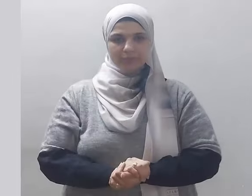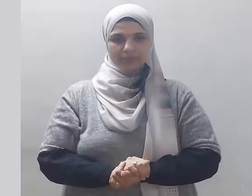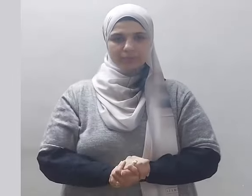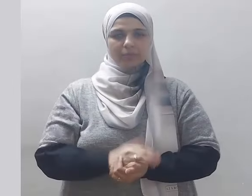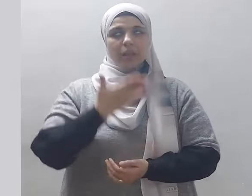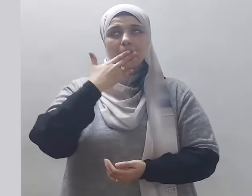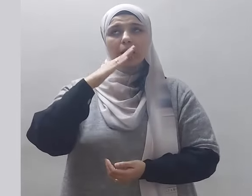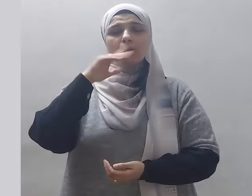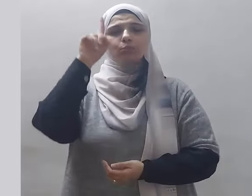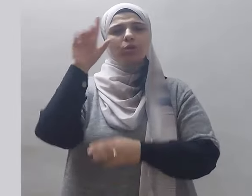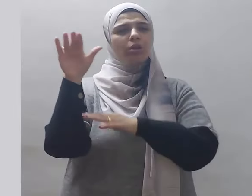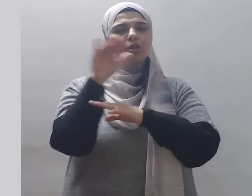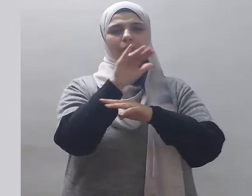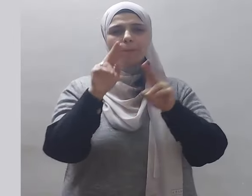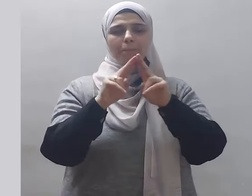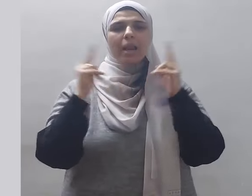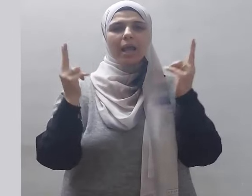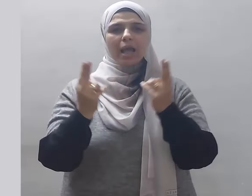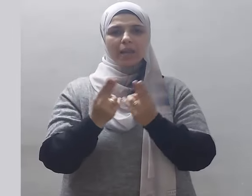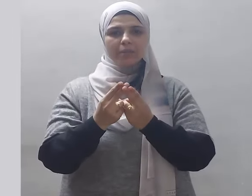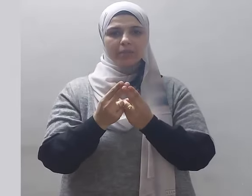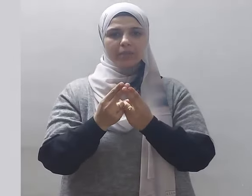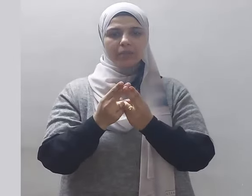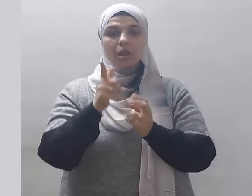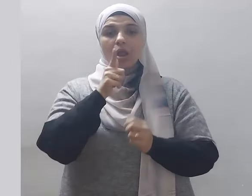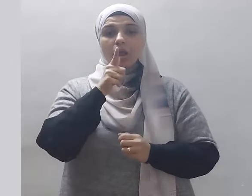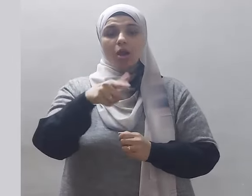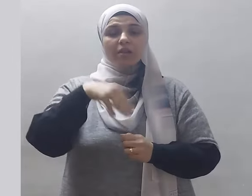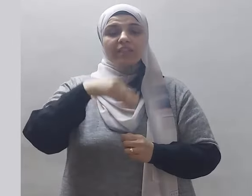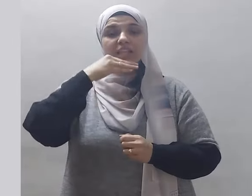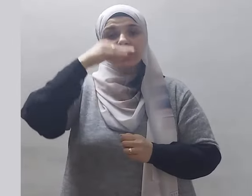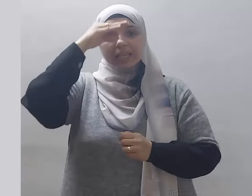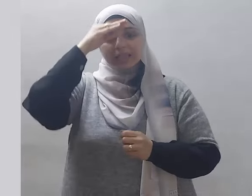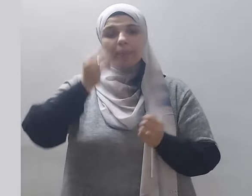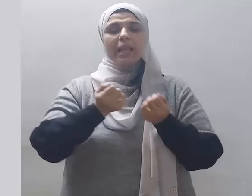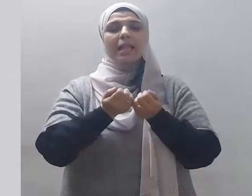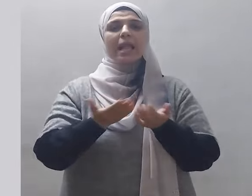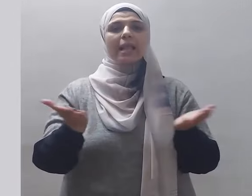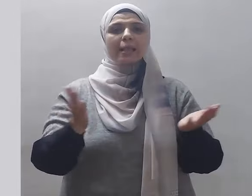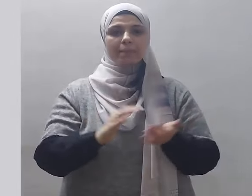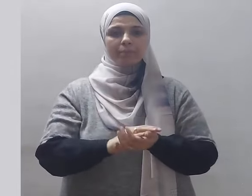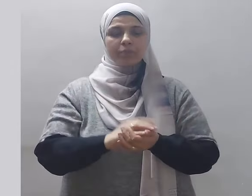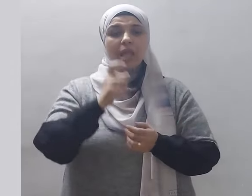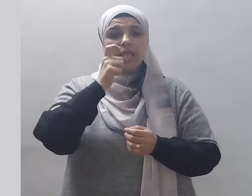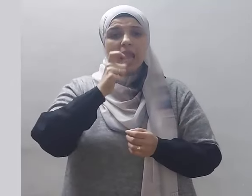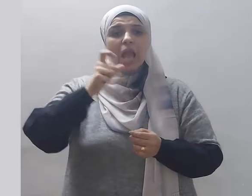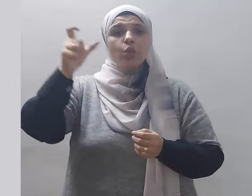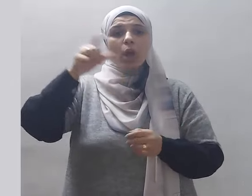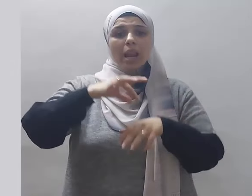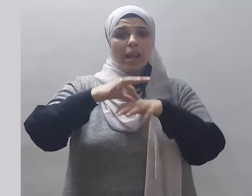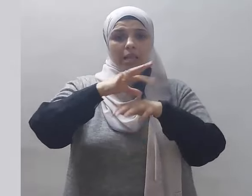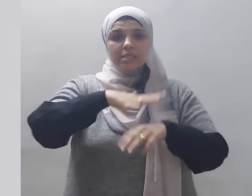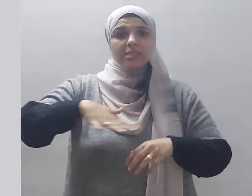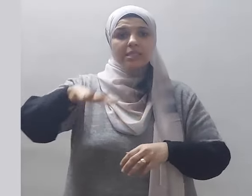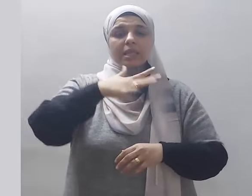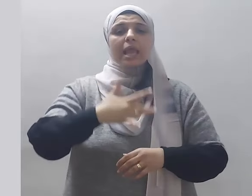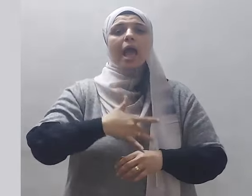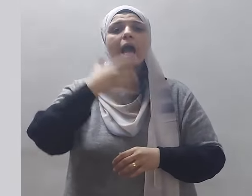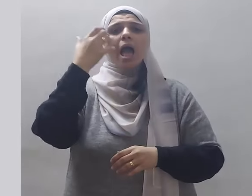الحمد لله رب العالمين القائل في كتابه الكريم يا ايها الذين امنوا اصبروا